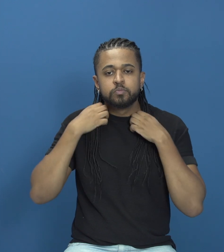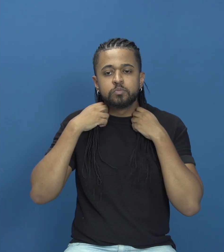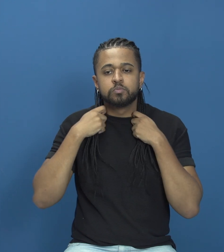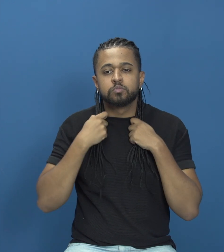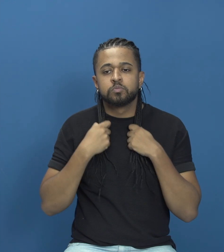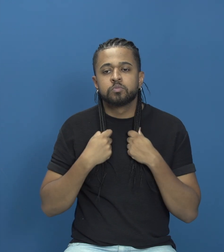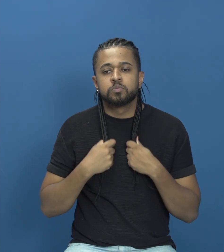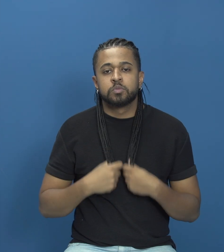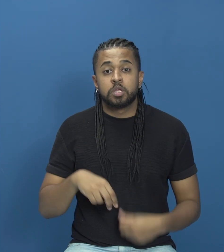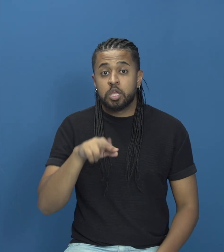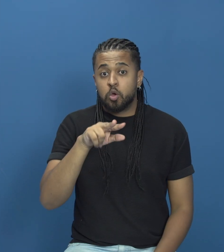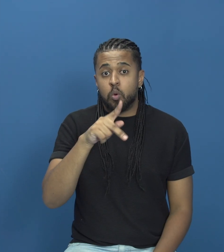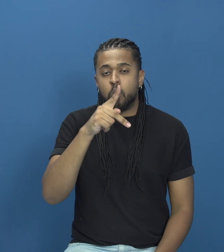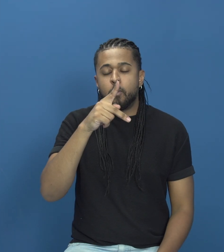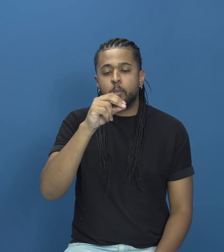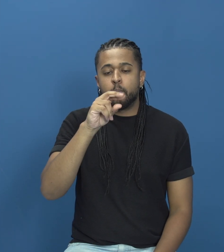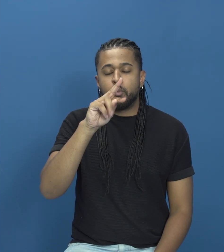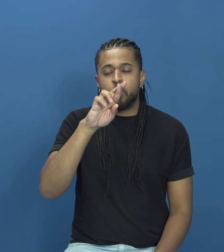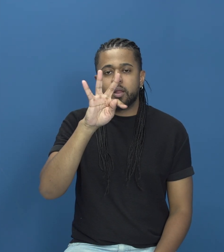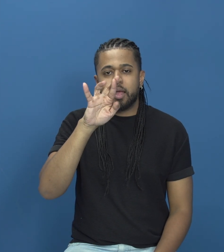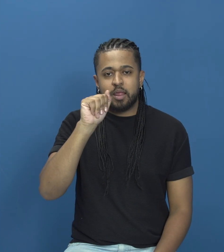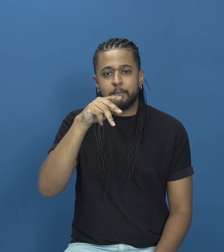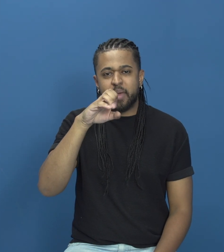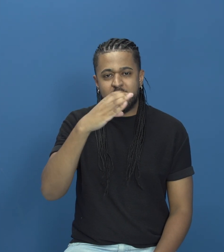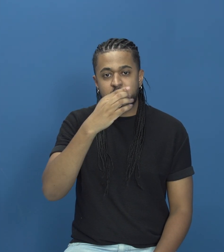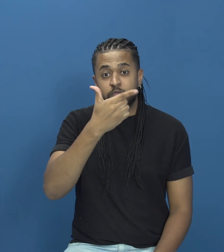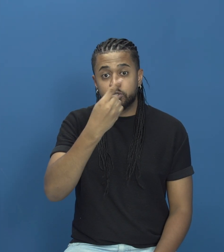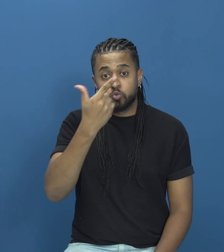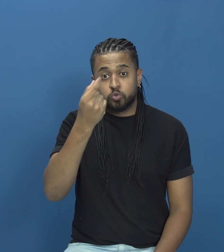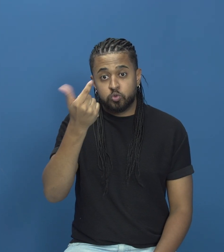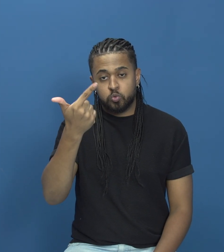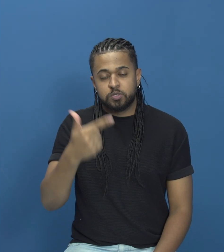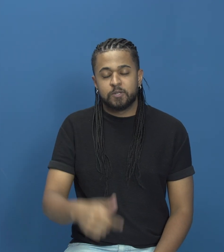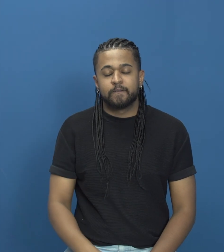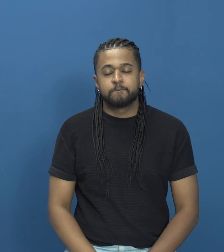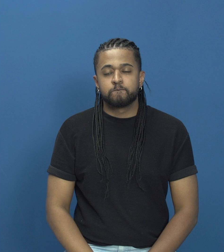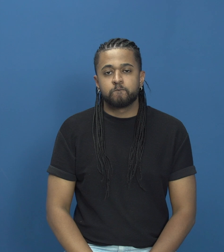conforme estabelecido pela Portaria MEC número 21/2012.